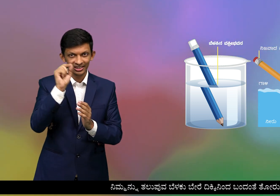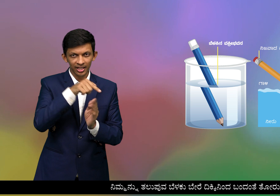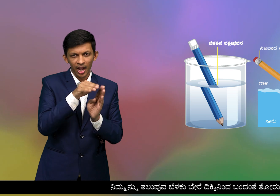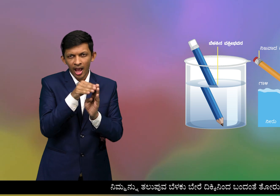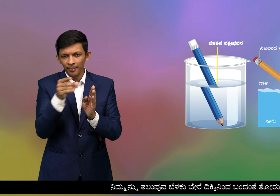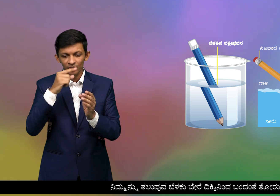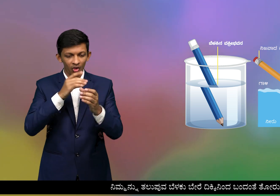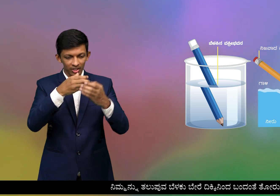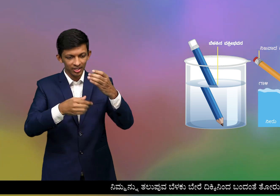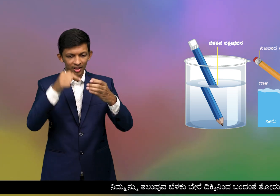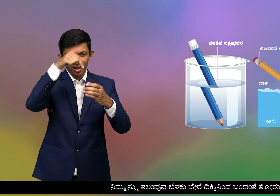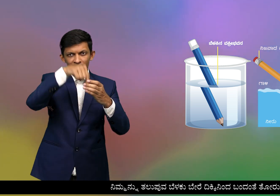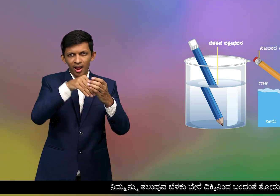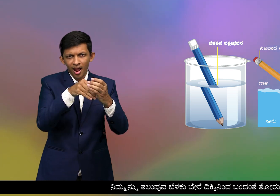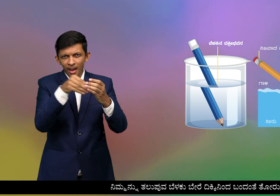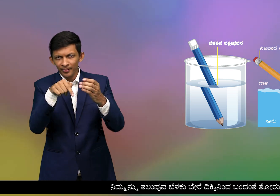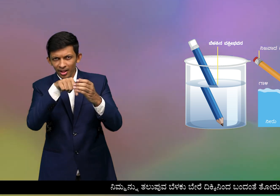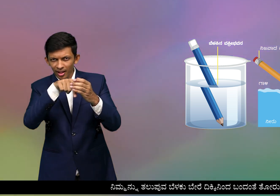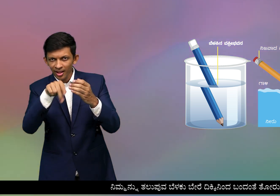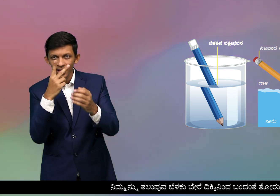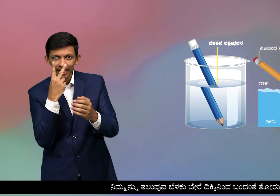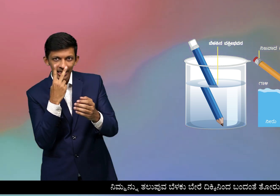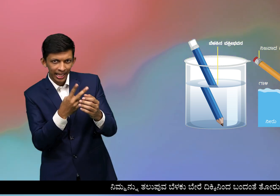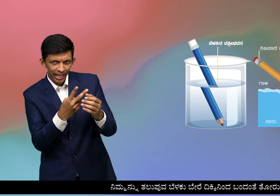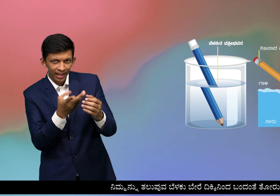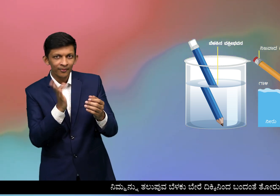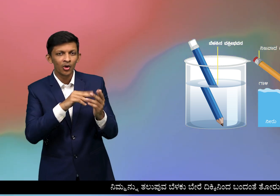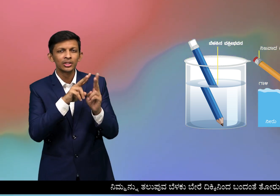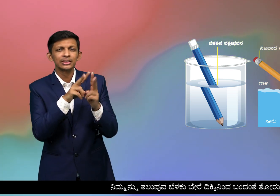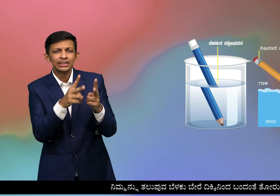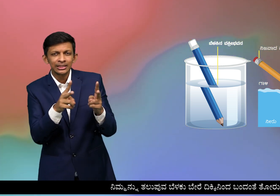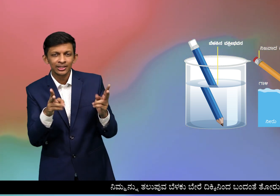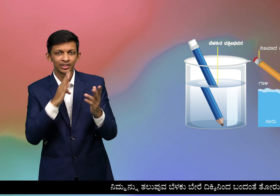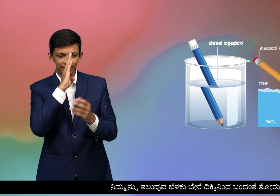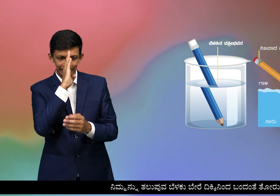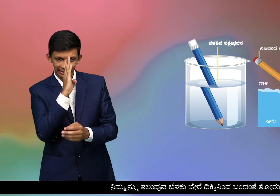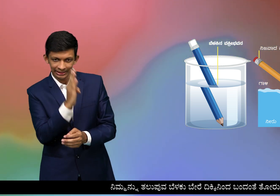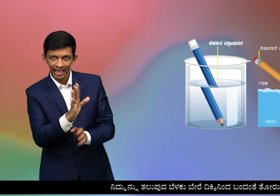ನಿರ್ಮನ್ನು ತಲುಪುವ ಬಿಳಕು ಬೇರೆ ದಿಕ್ಕಿನಿಂದ ಬಂದಂತೆ ತೋರುತ್ತದೆ